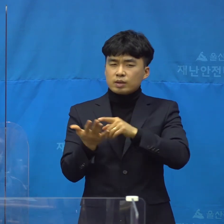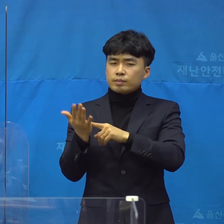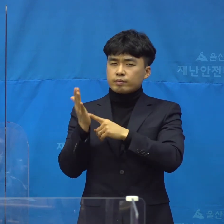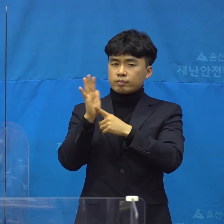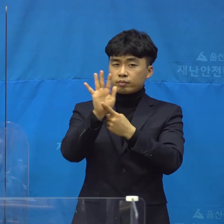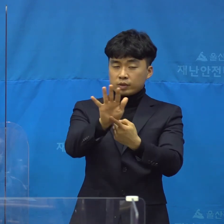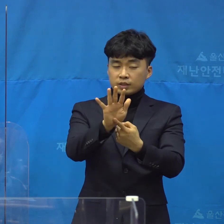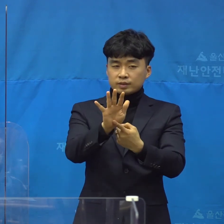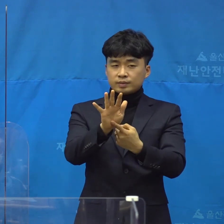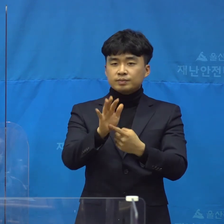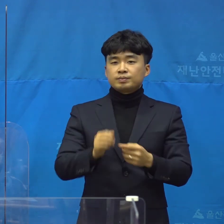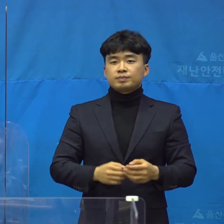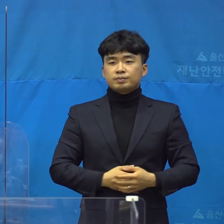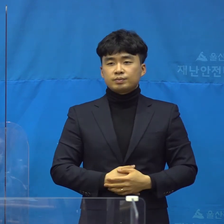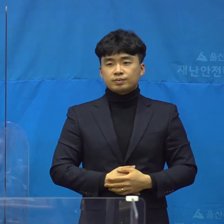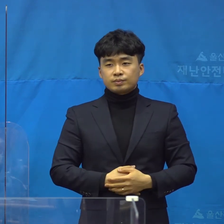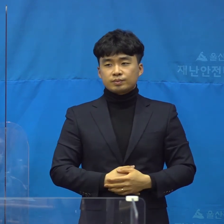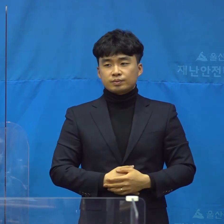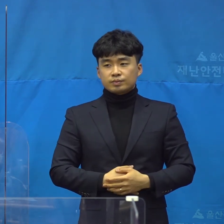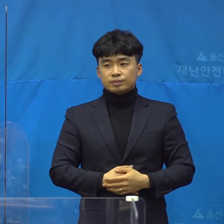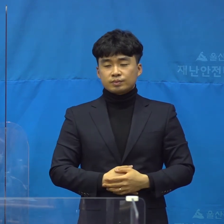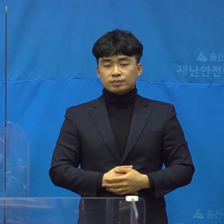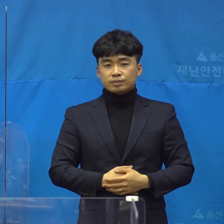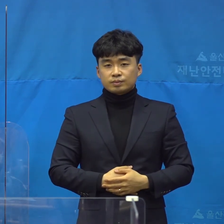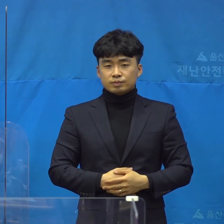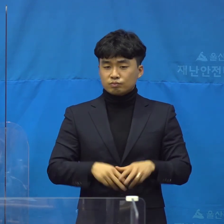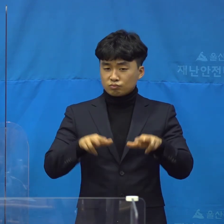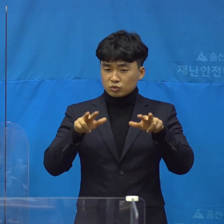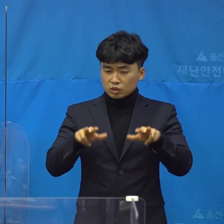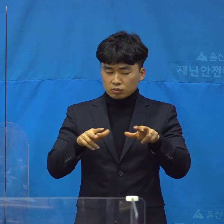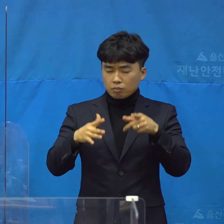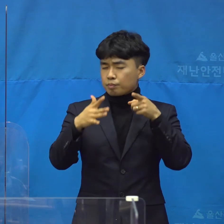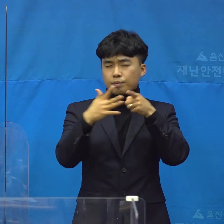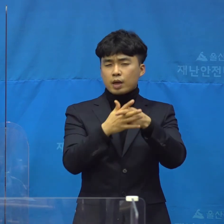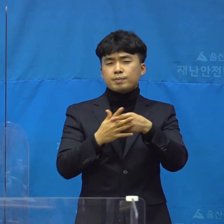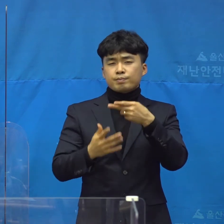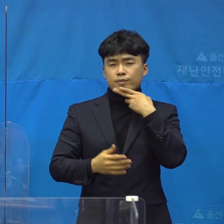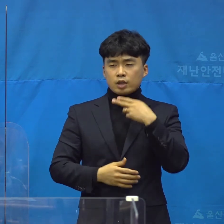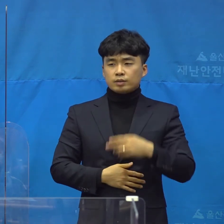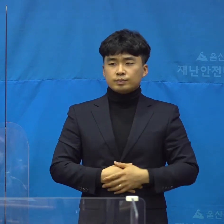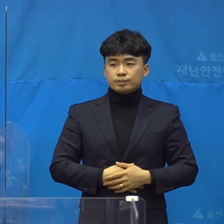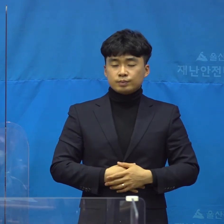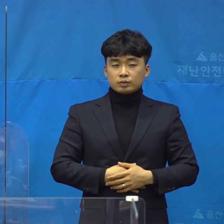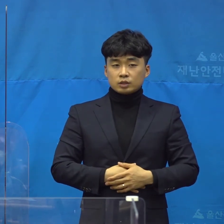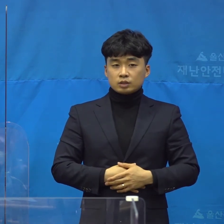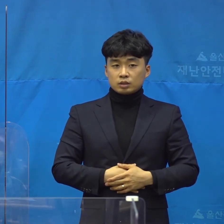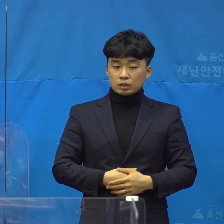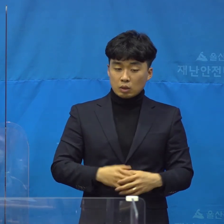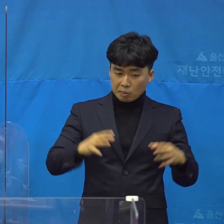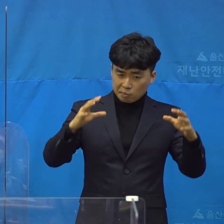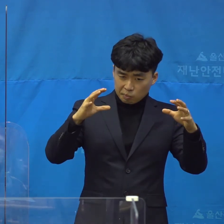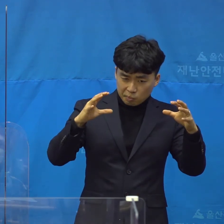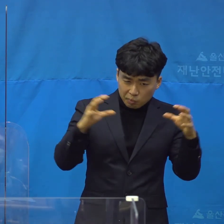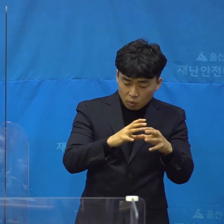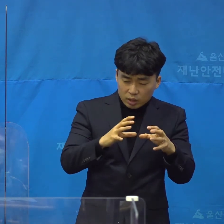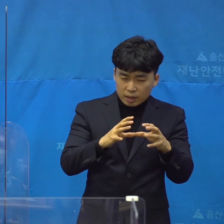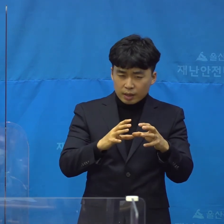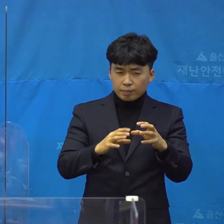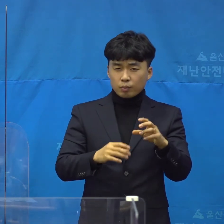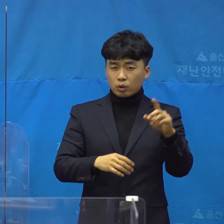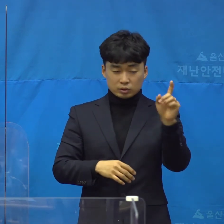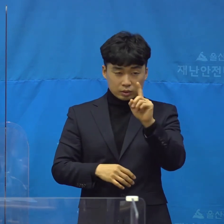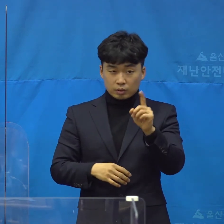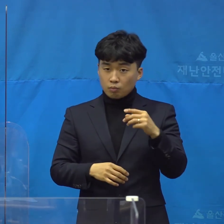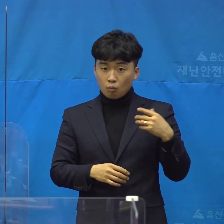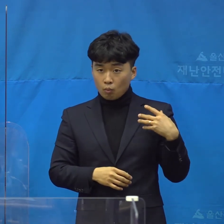브리핑자료에 반영을 해서 자료를 내드리겠습니다. 지금 현재로서 파악되는 게 없습니다. 아 그럼 뭐 모임을 했다든지 뭐